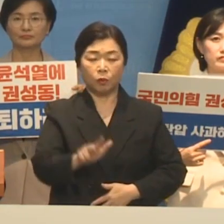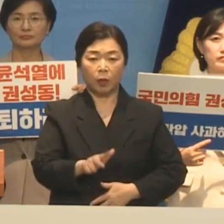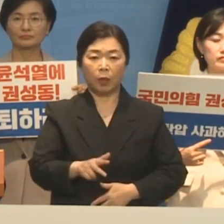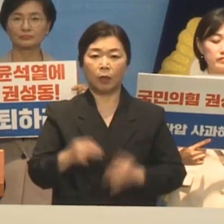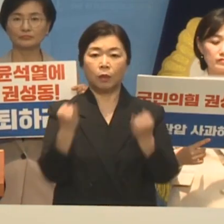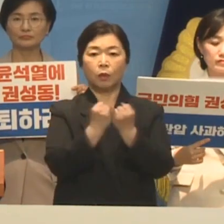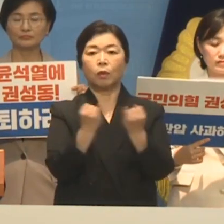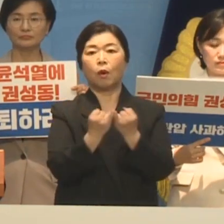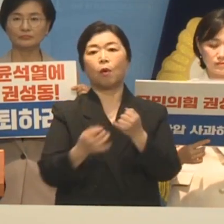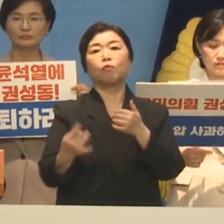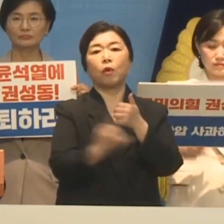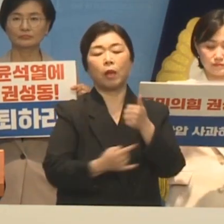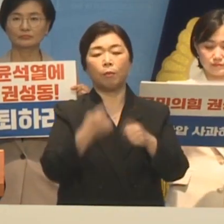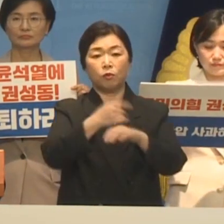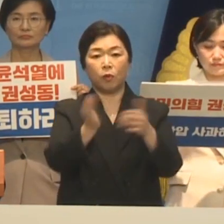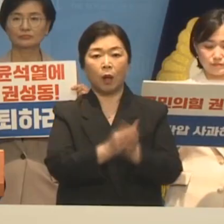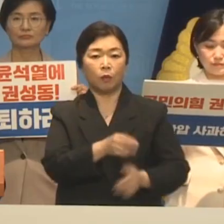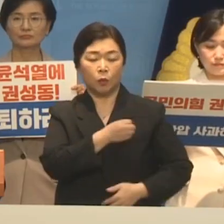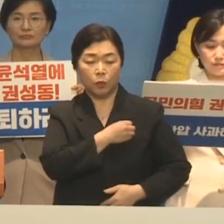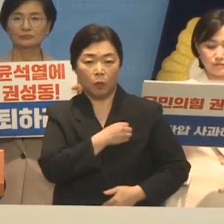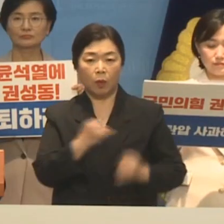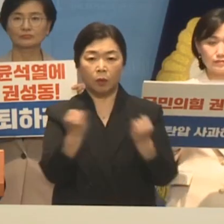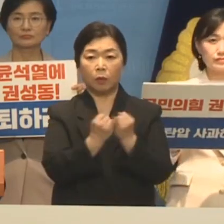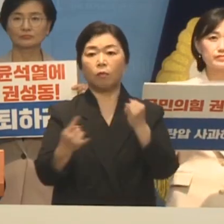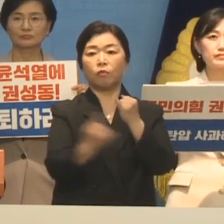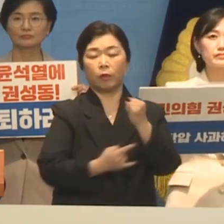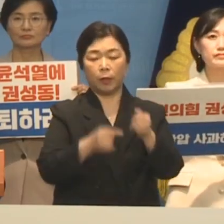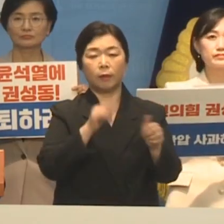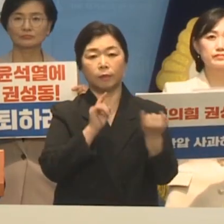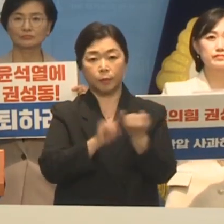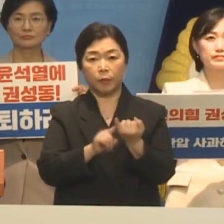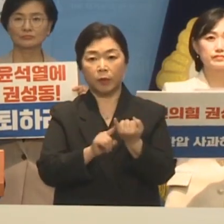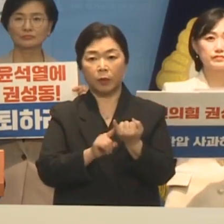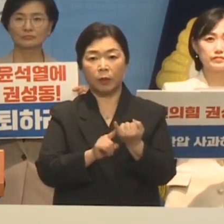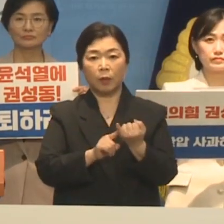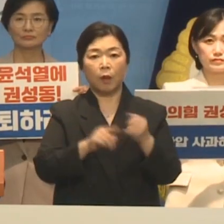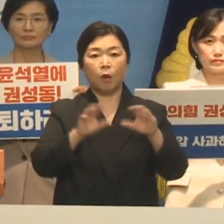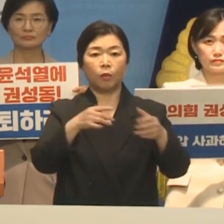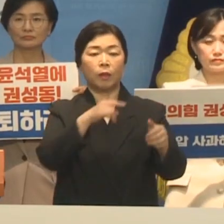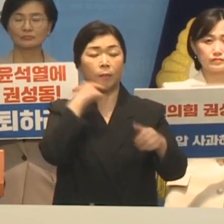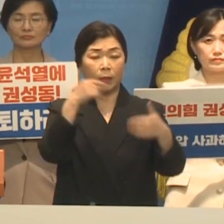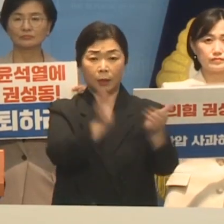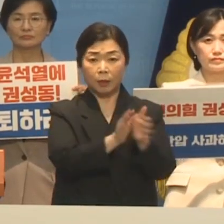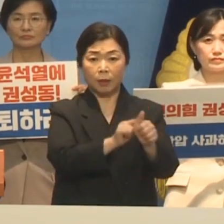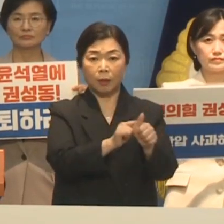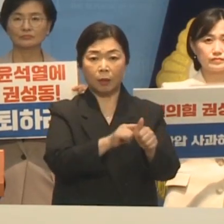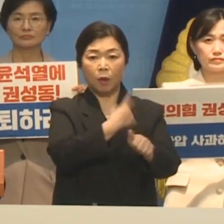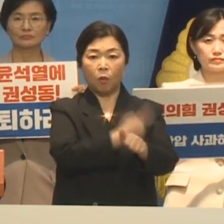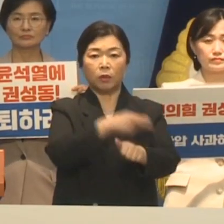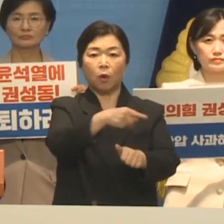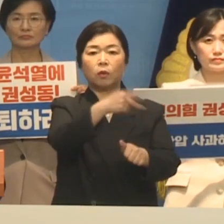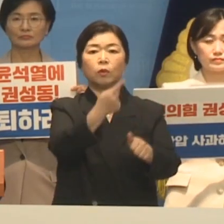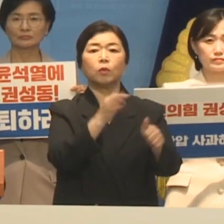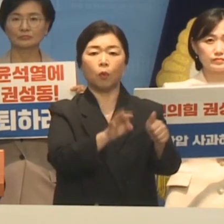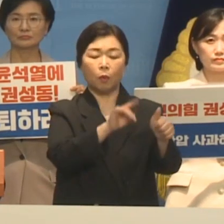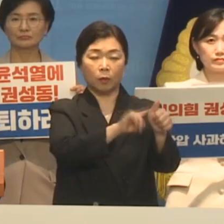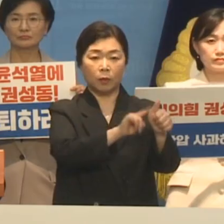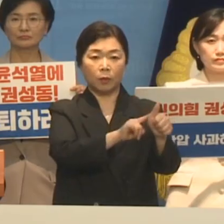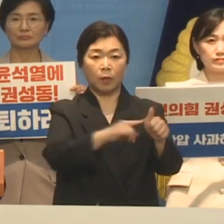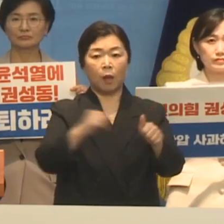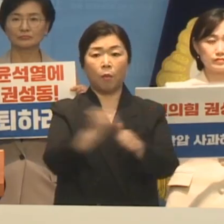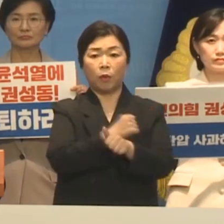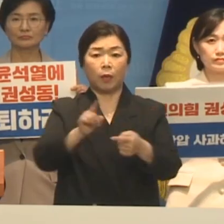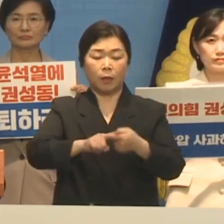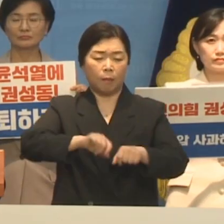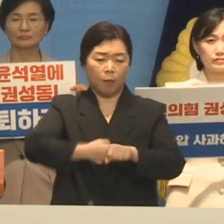민주당 소속 여성의원들은 국민의힘 권선동 원내대표를 규탄하고 폭행에 대한 처벌을 요구하는